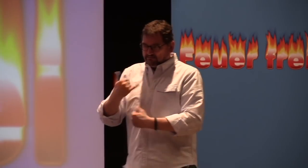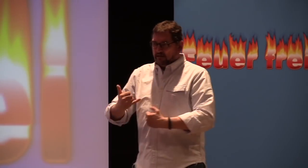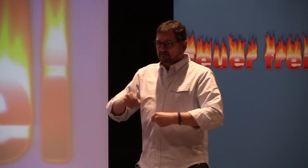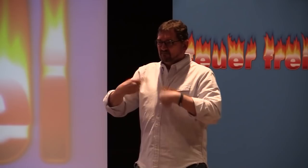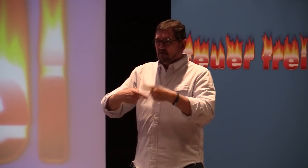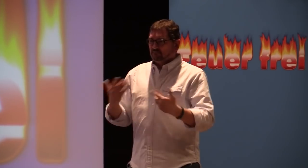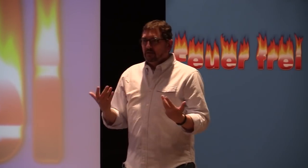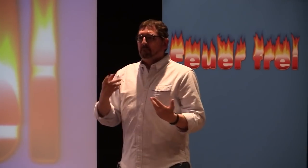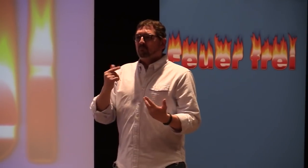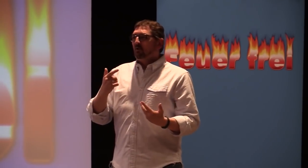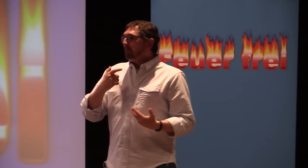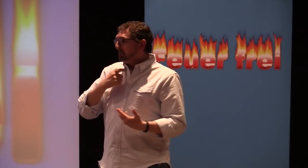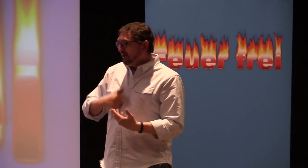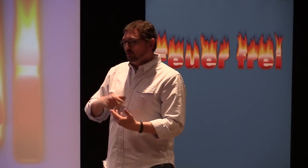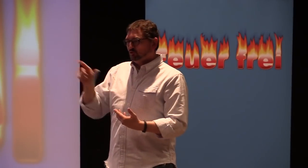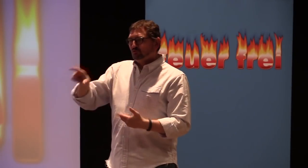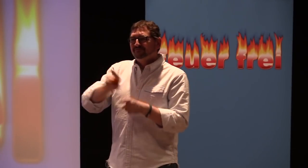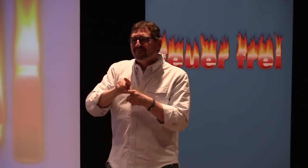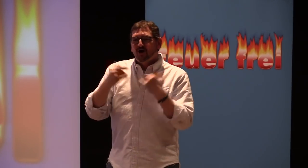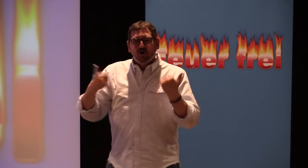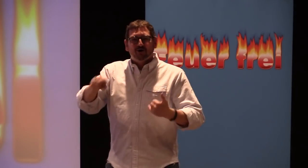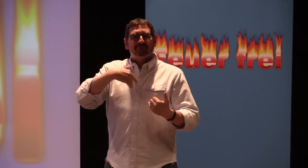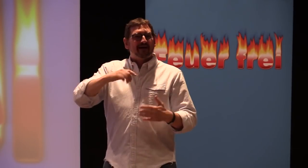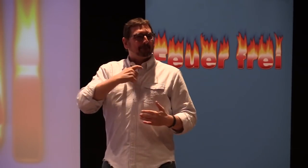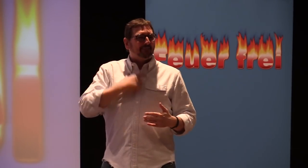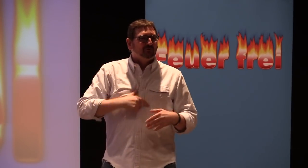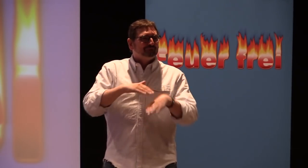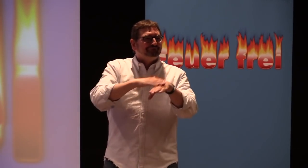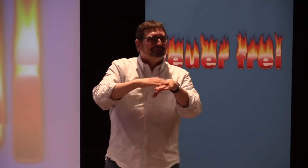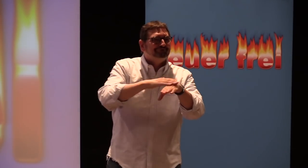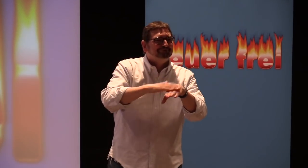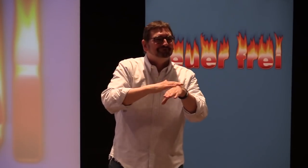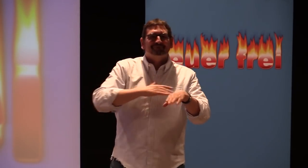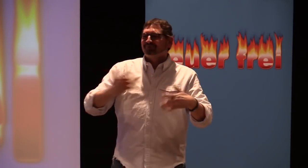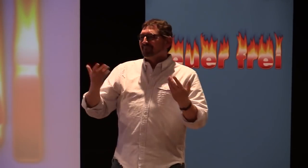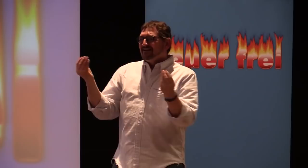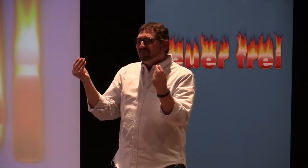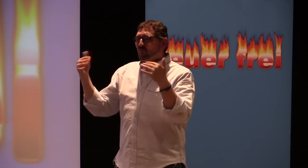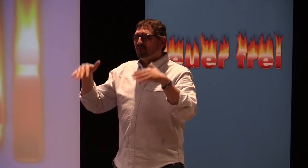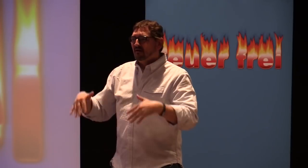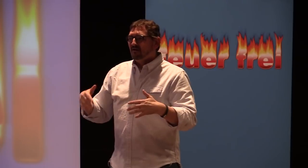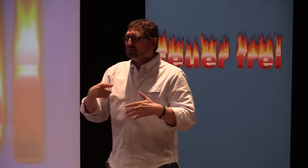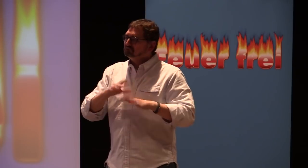Und vor allem ist es auch ganz wichtig, wenn ich keine Ideen entwickle, dann macht das ja jemand anders. Das ist ja so die Einstellung heutzutage.